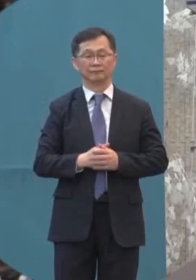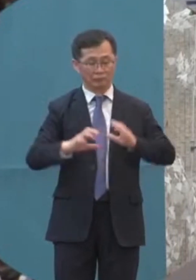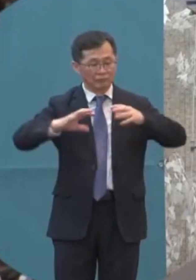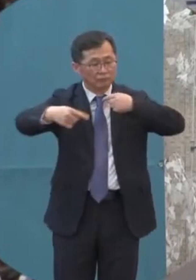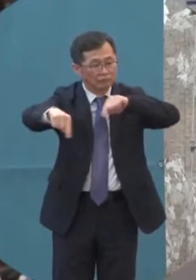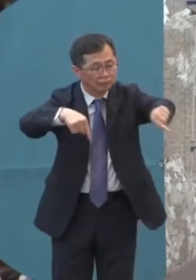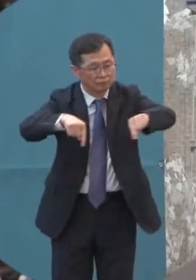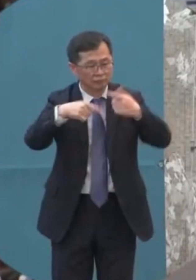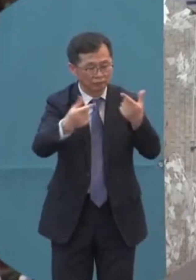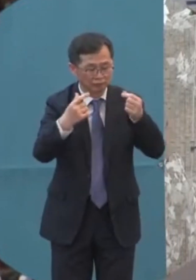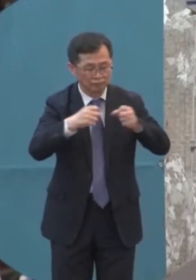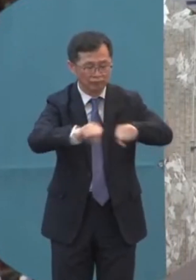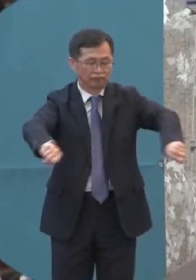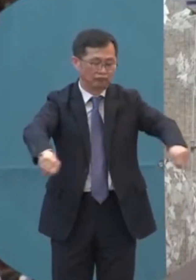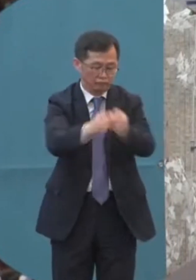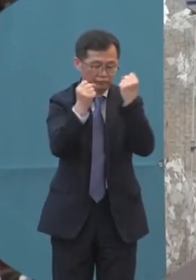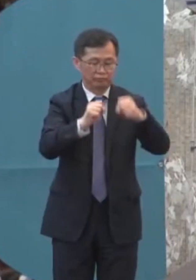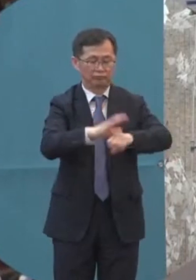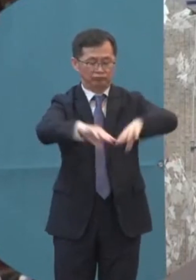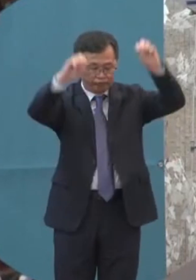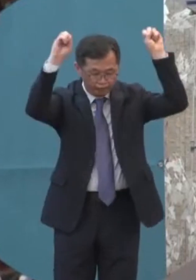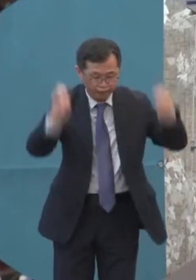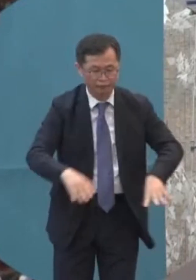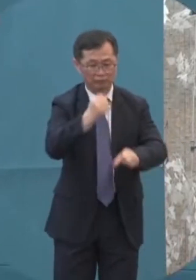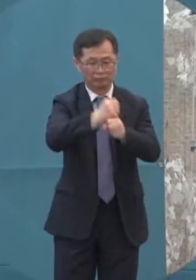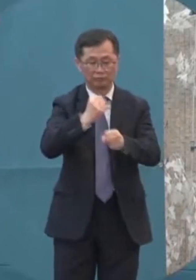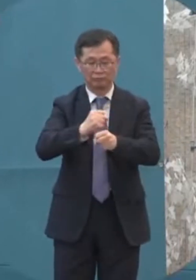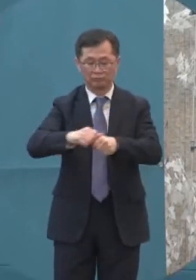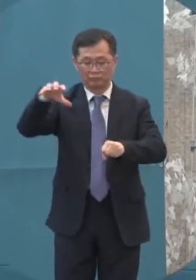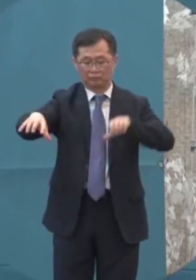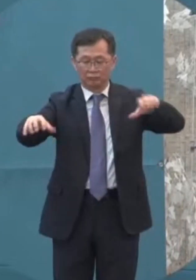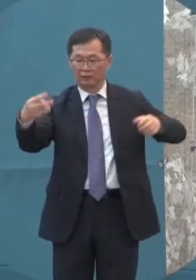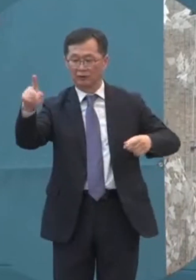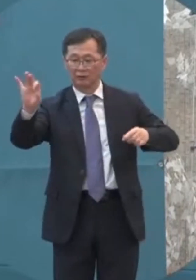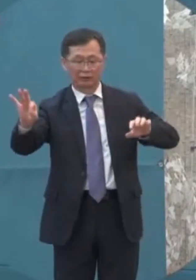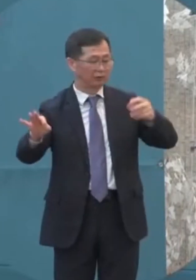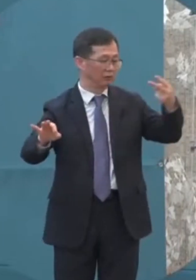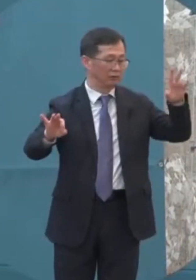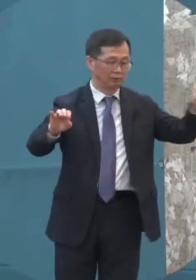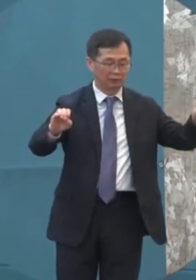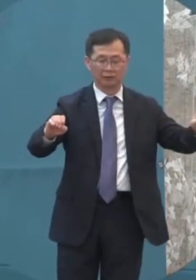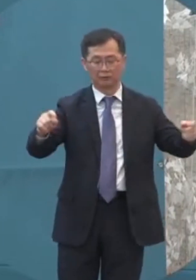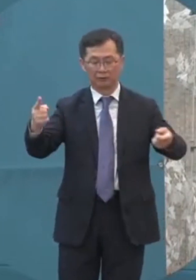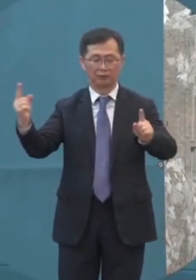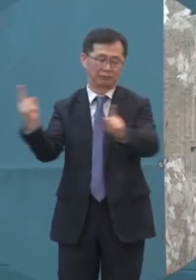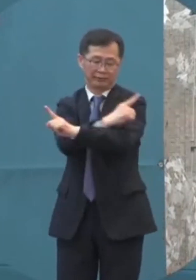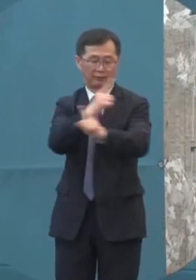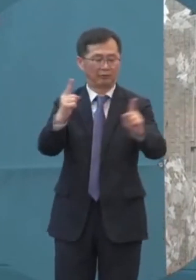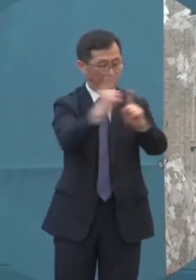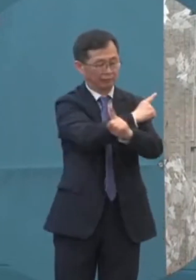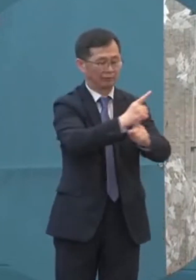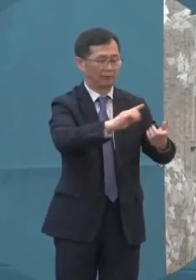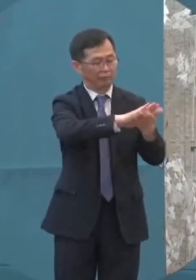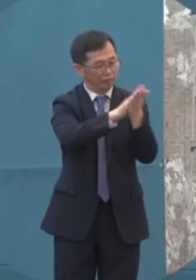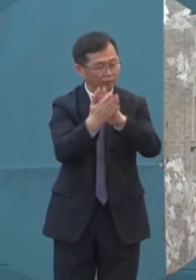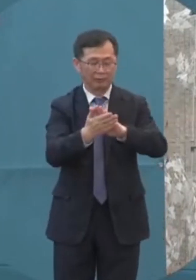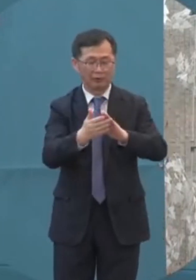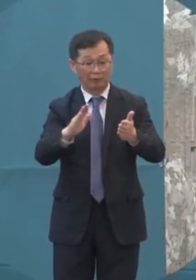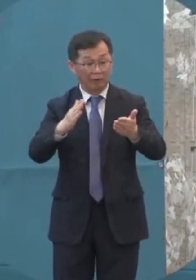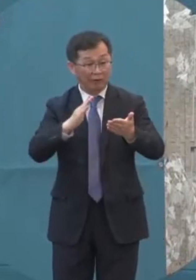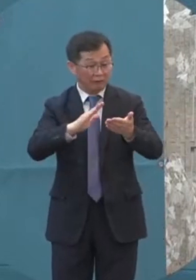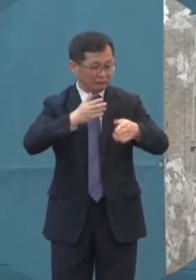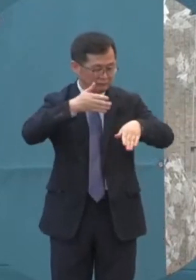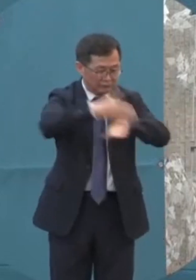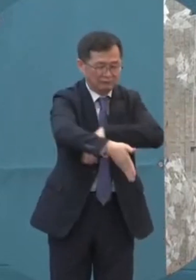정치를 이렇게 파탄시킨 양대 정당이 달라져야 합니다. 달라지기는 이미 글른 것 같이